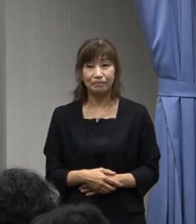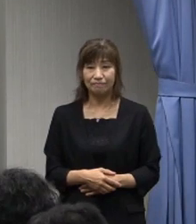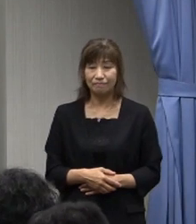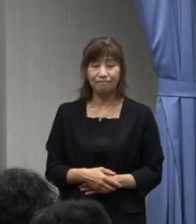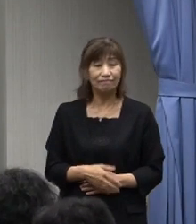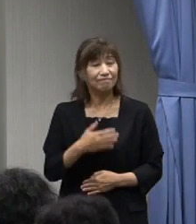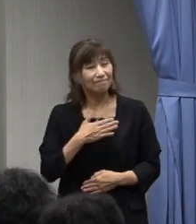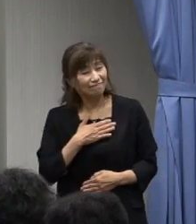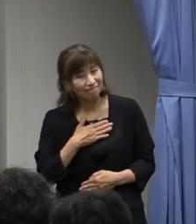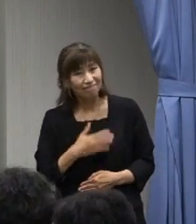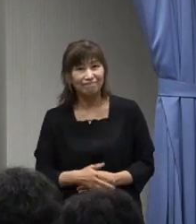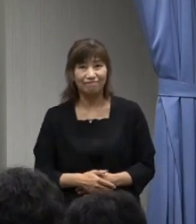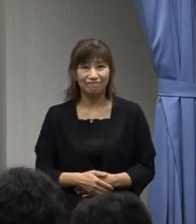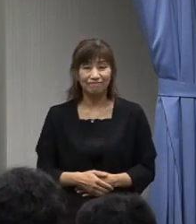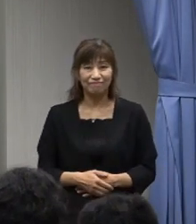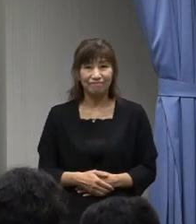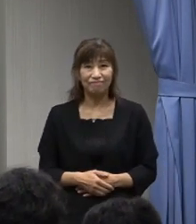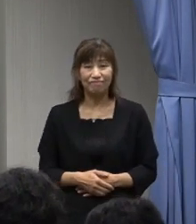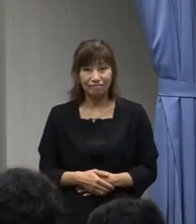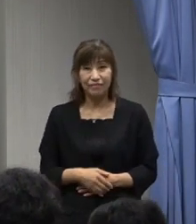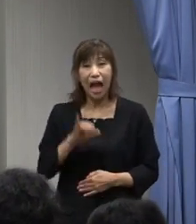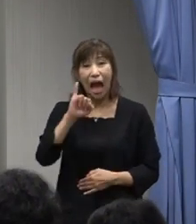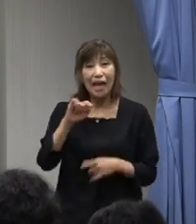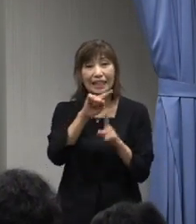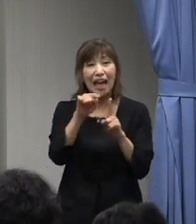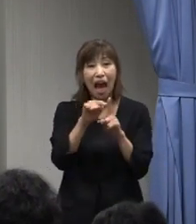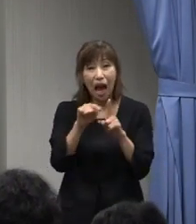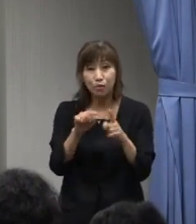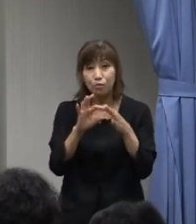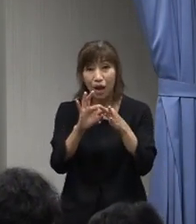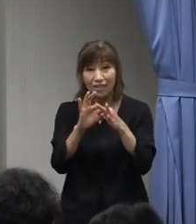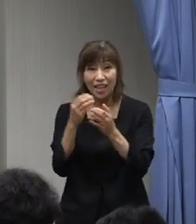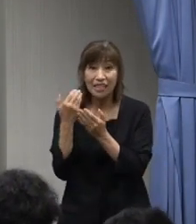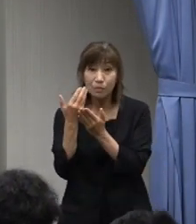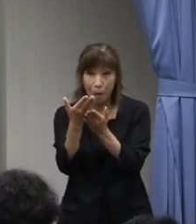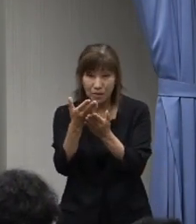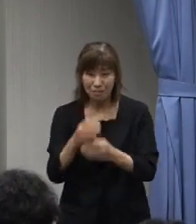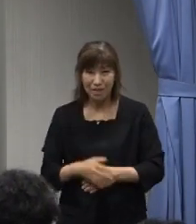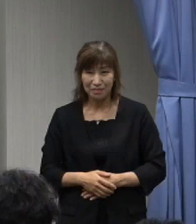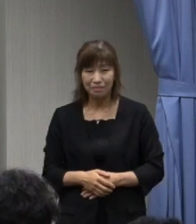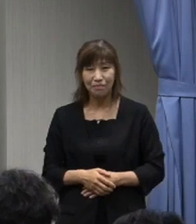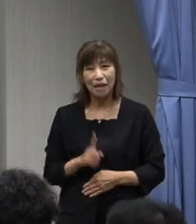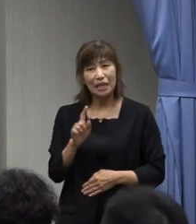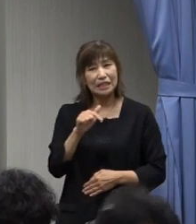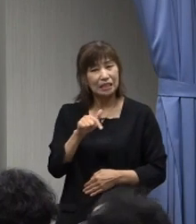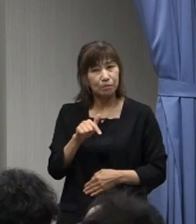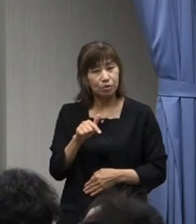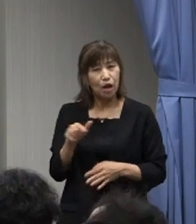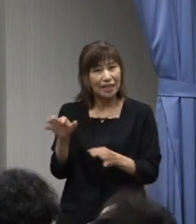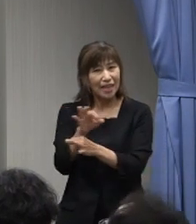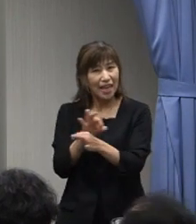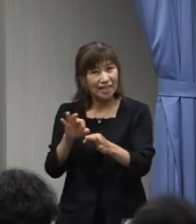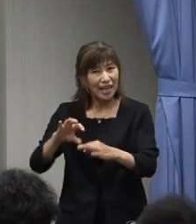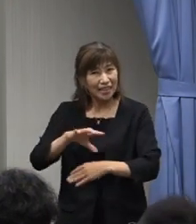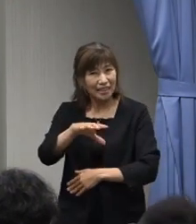あと、IR についてお伺いします。一部の経済界からですね、